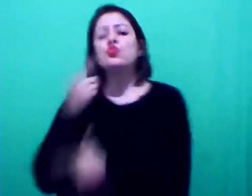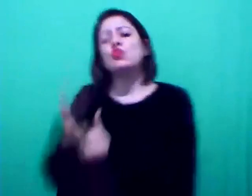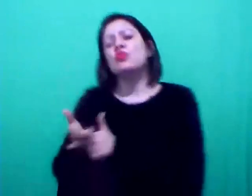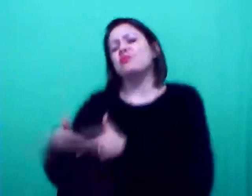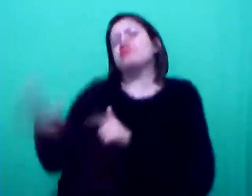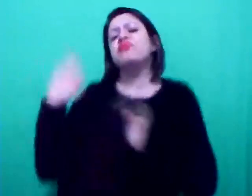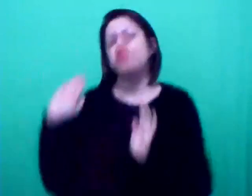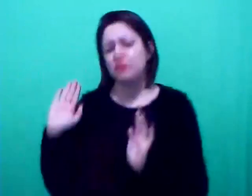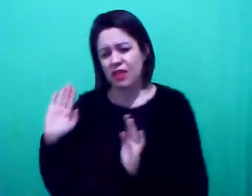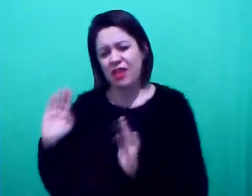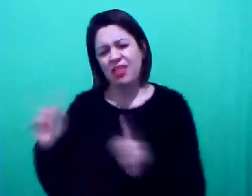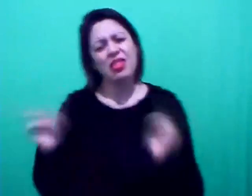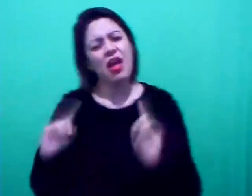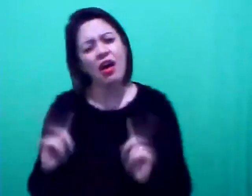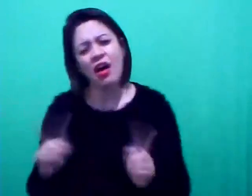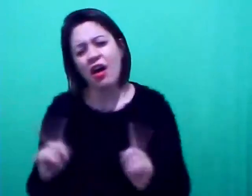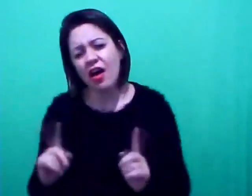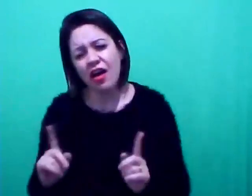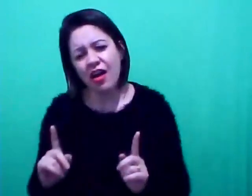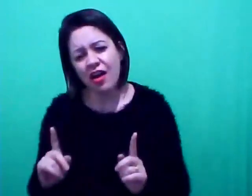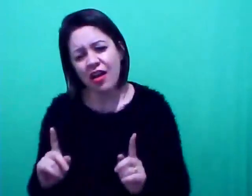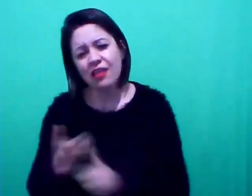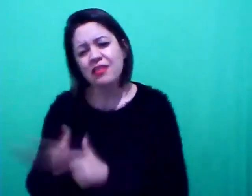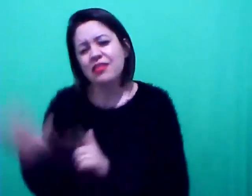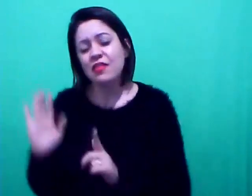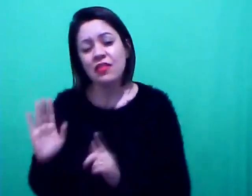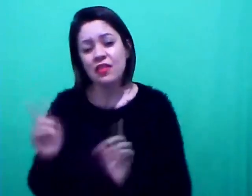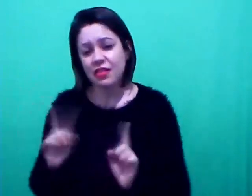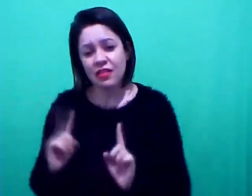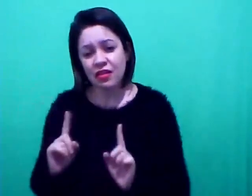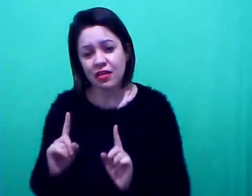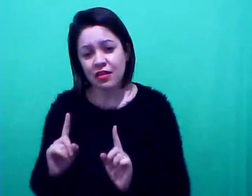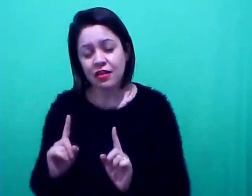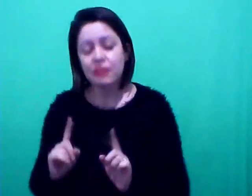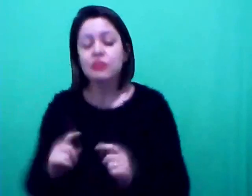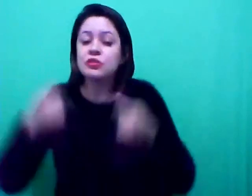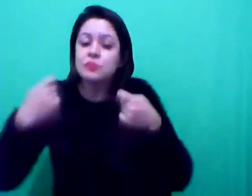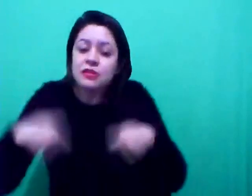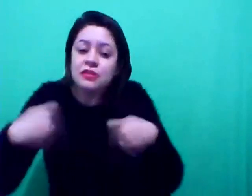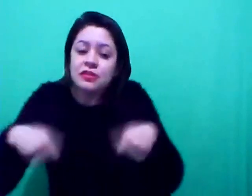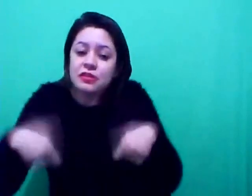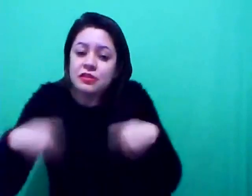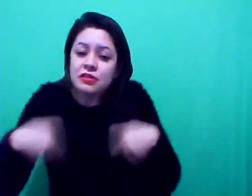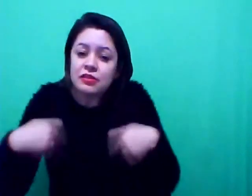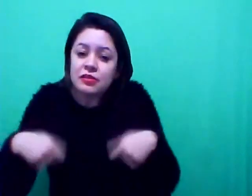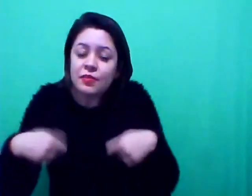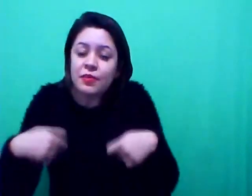com isso, se o surdo fosse largado. E não é isso que nós aprendemos, que ele não é uma pessoa excluída da sociedade.